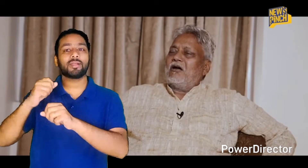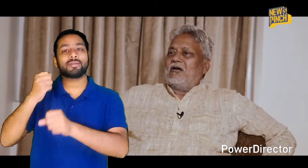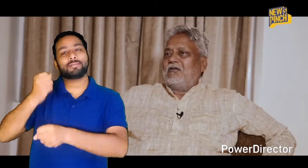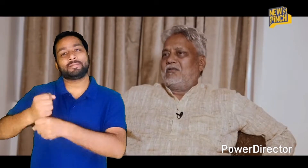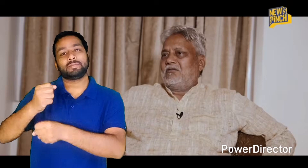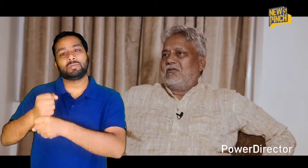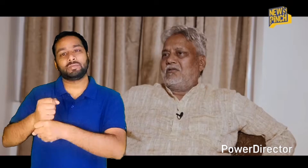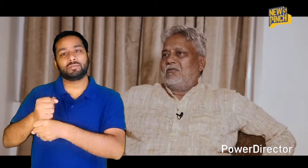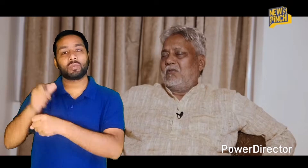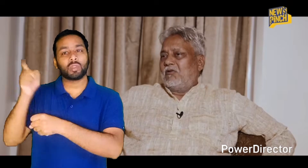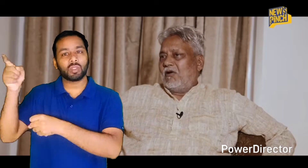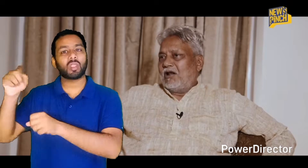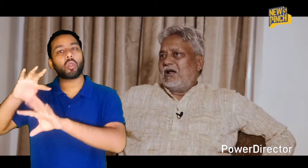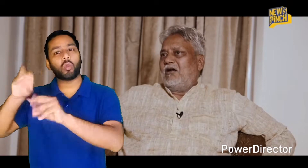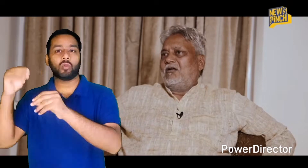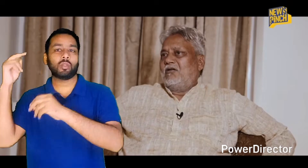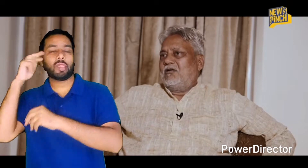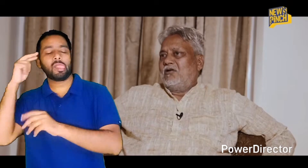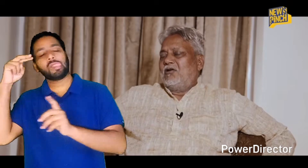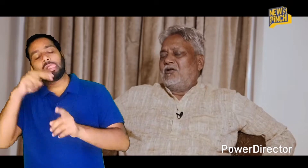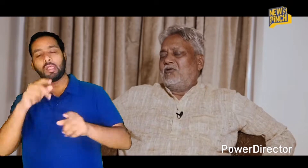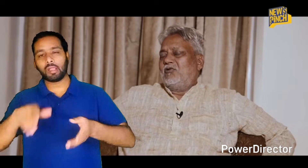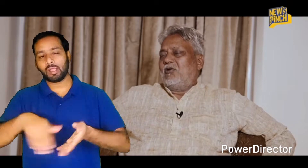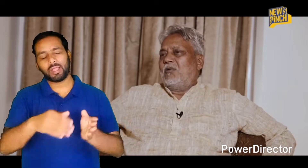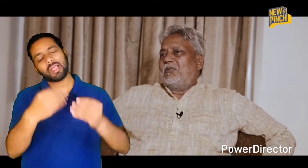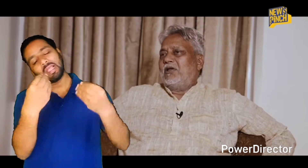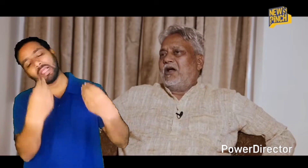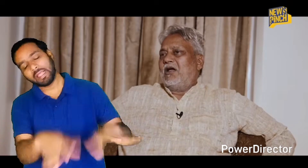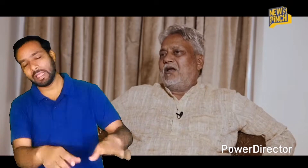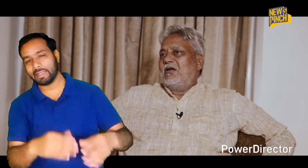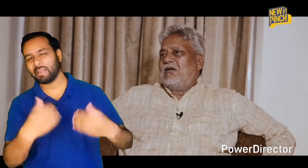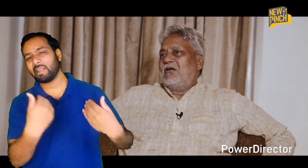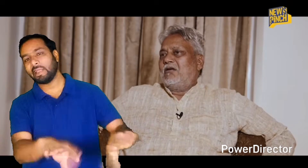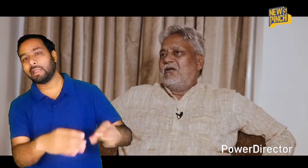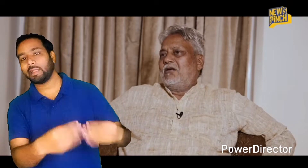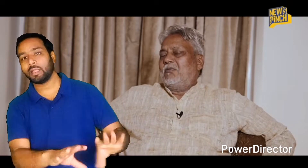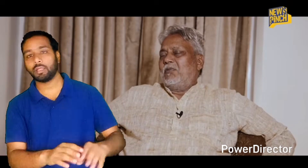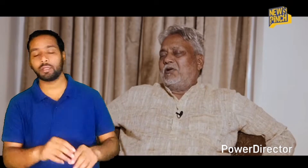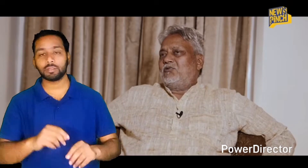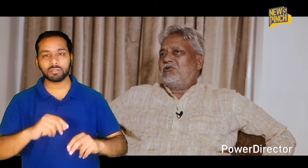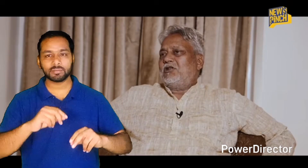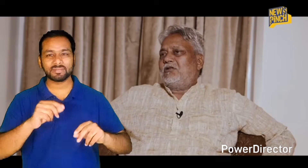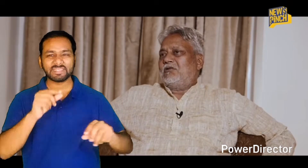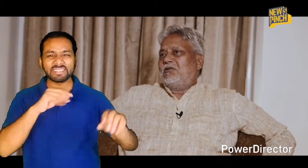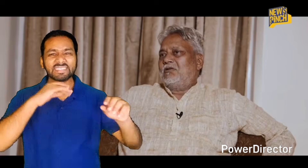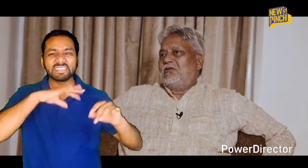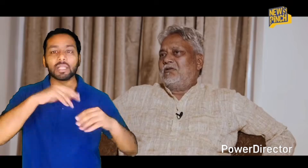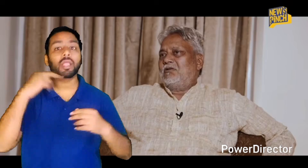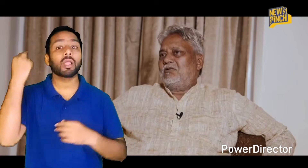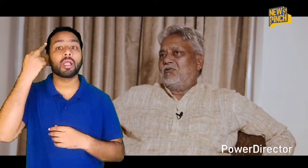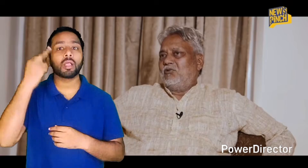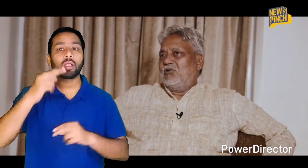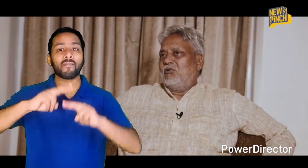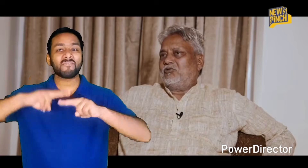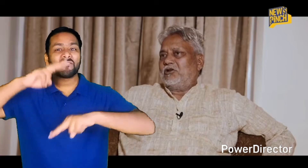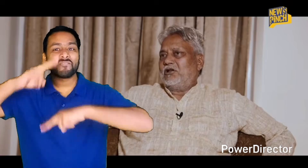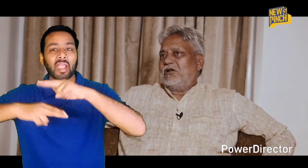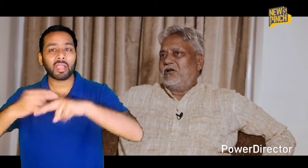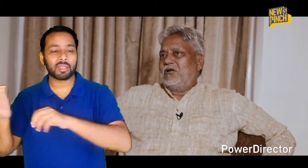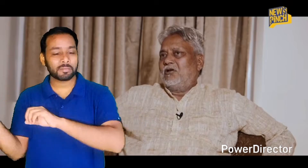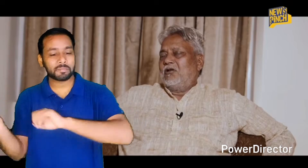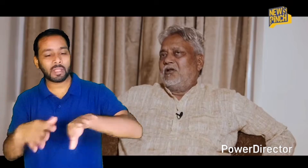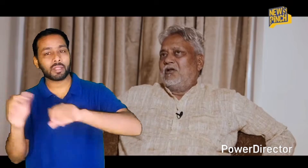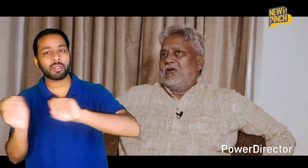मारने का, मरवाने का जो काम किया है, प्रदूषित उद्योगों